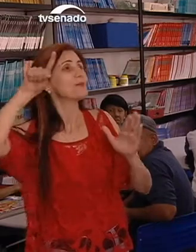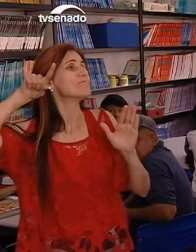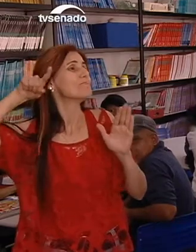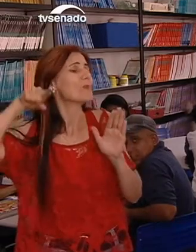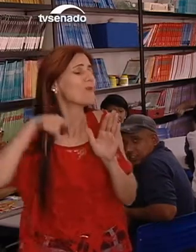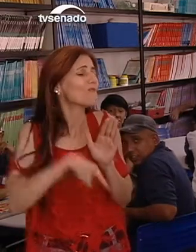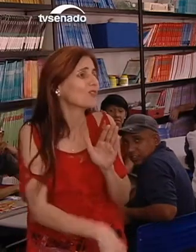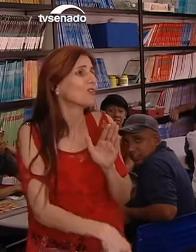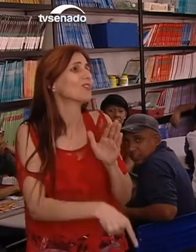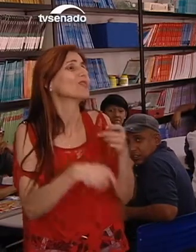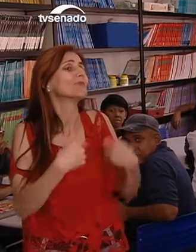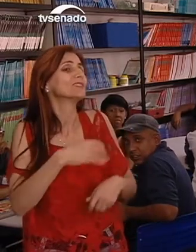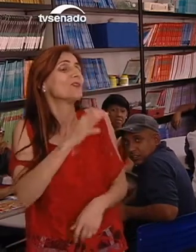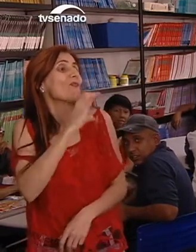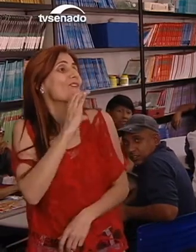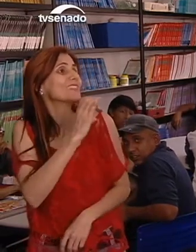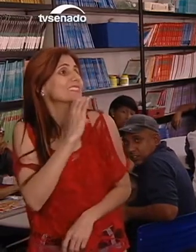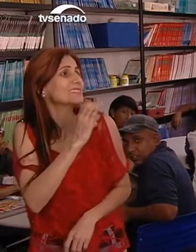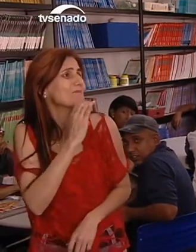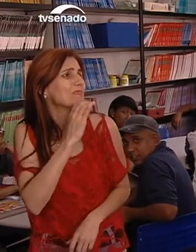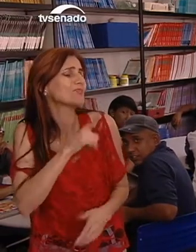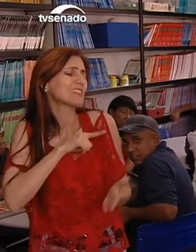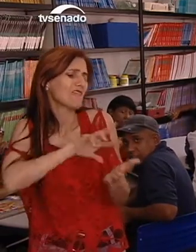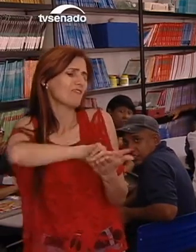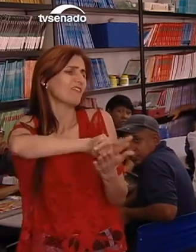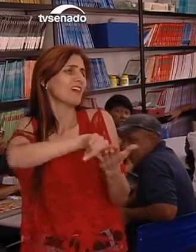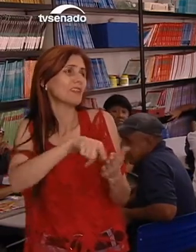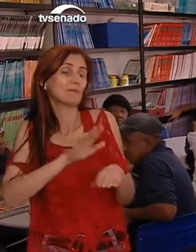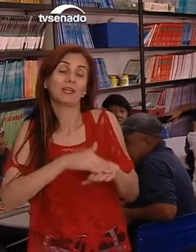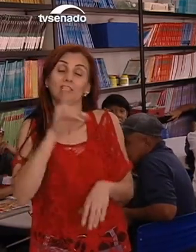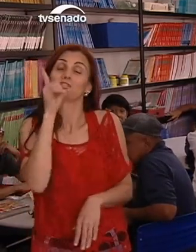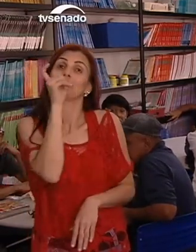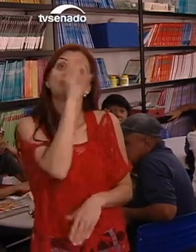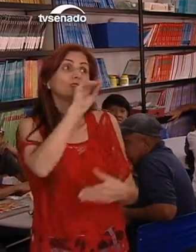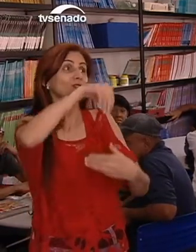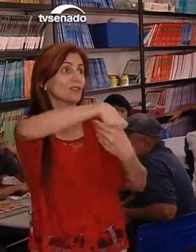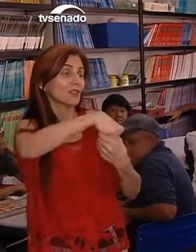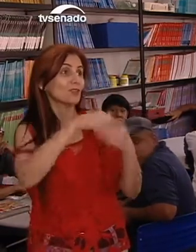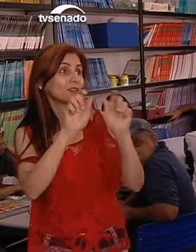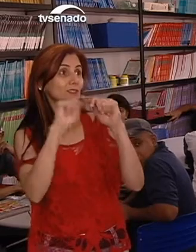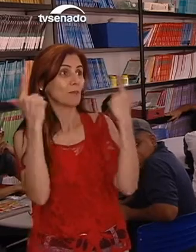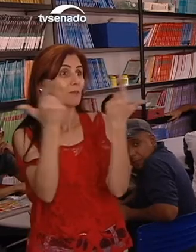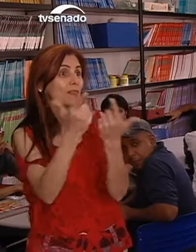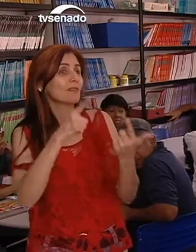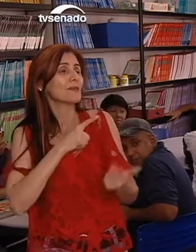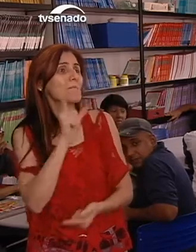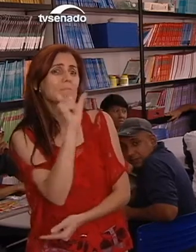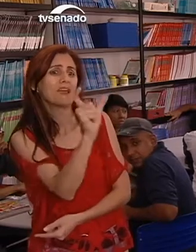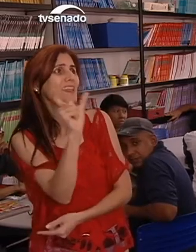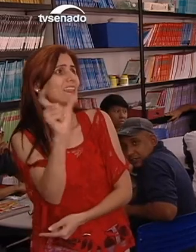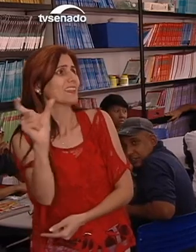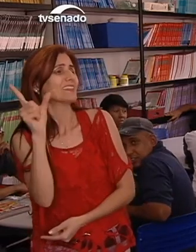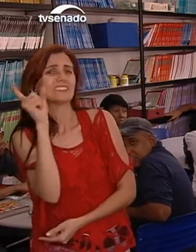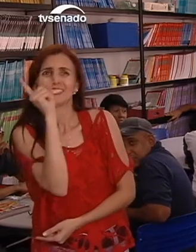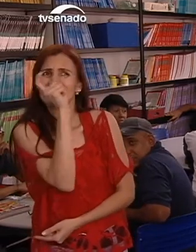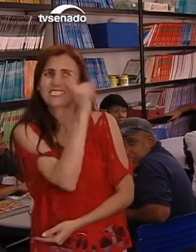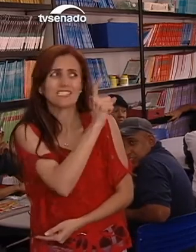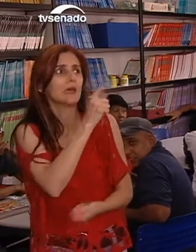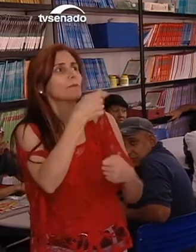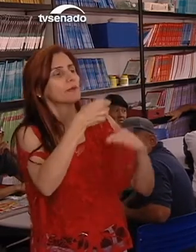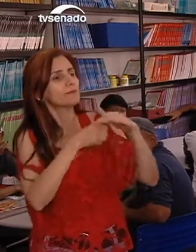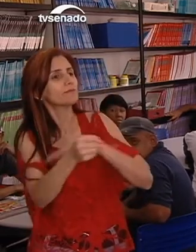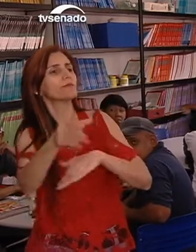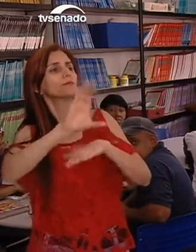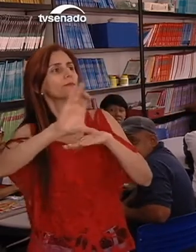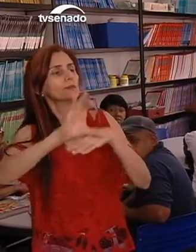precisa ter o aprendizado da língua de sinais da gente esse conhecimento mas é difícil né de legislativa tem algumas